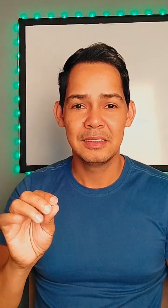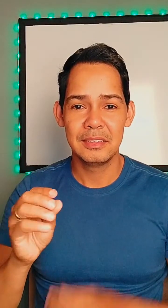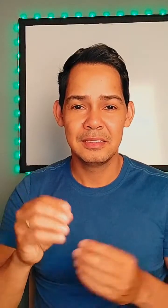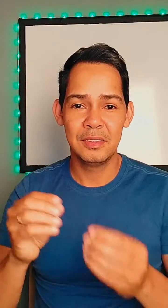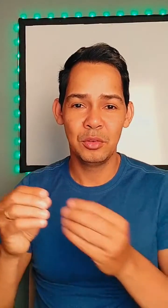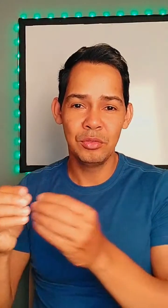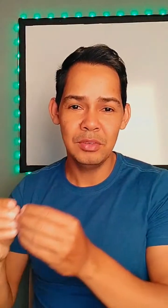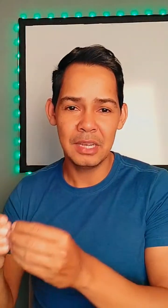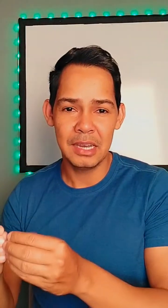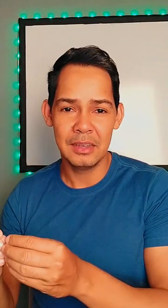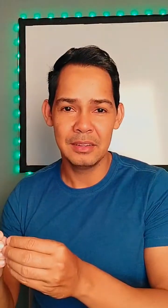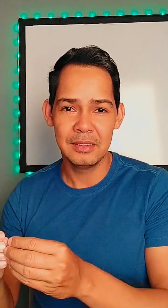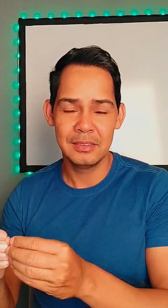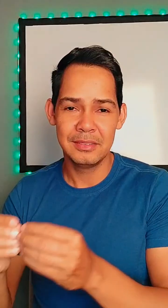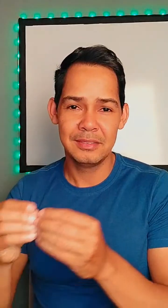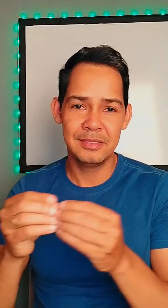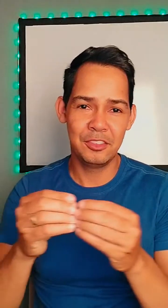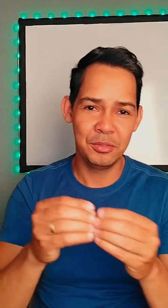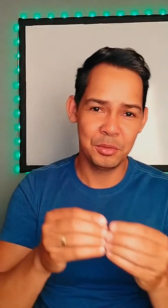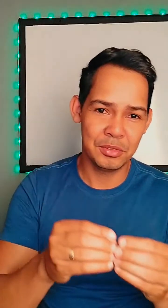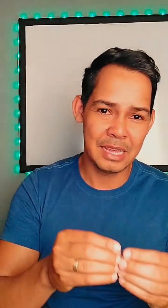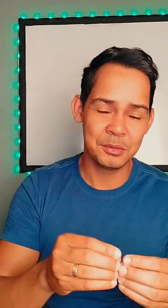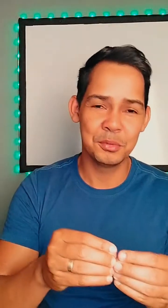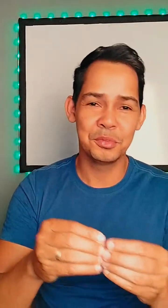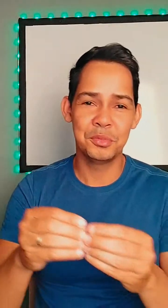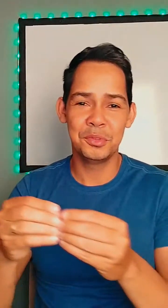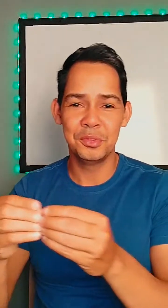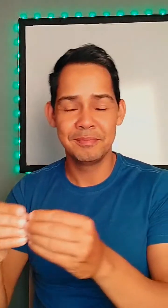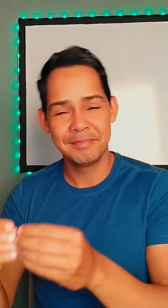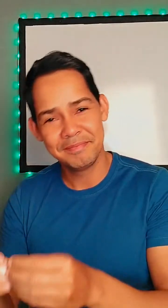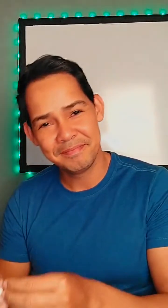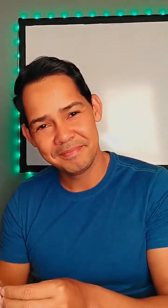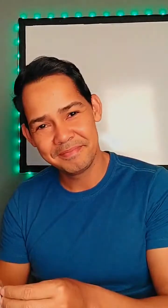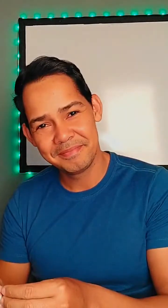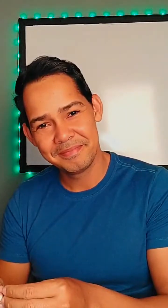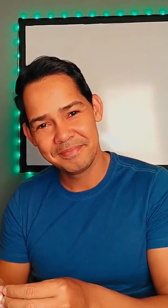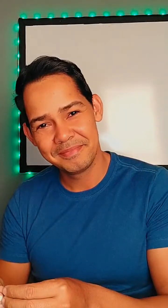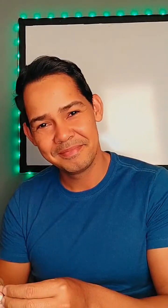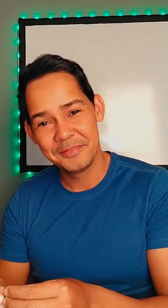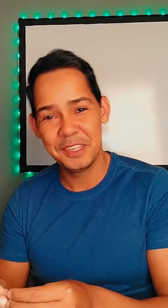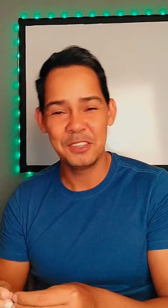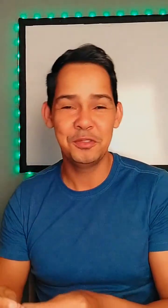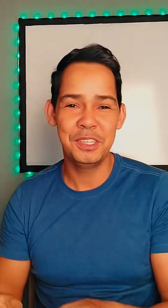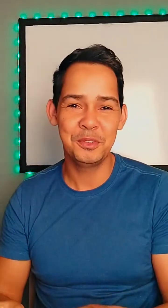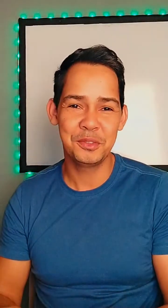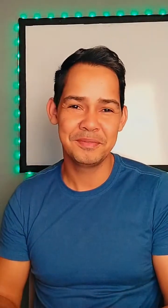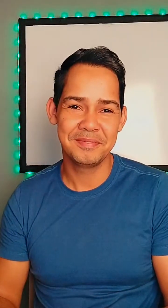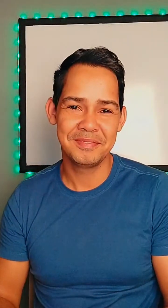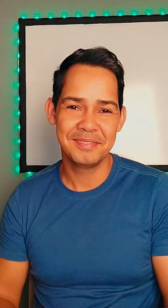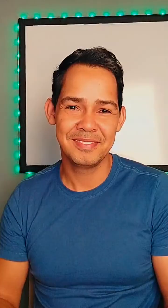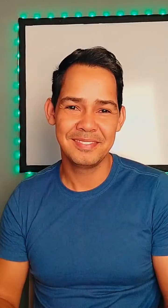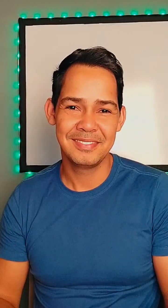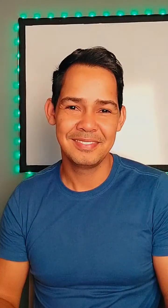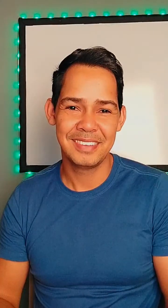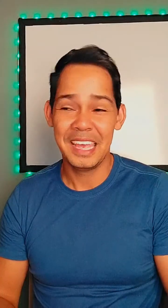Se eu nunca tive um contato com o surdo, fica difícil.